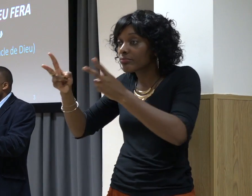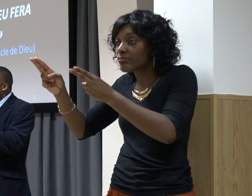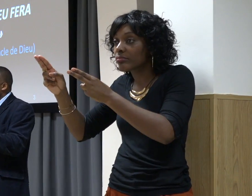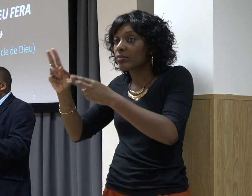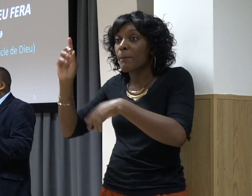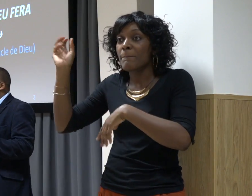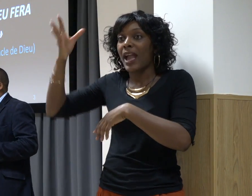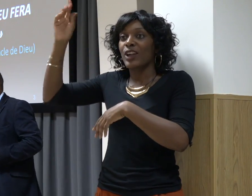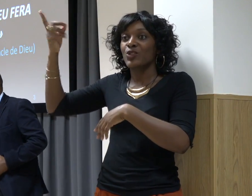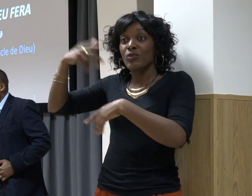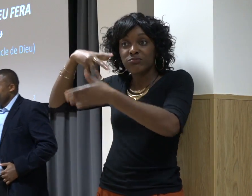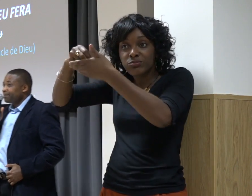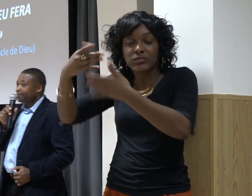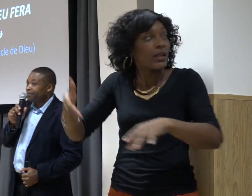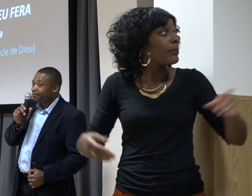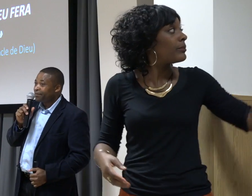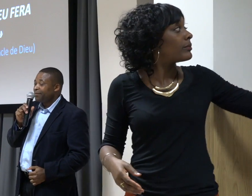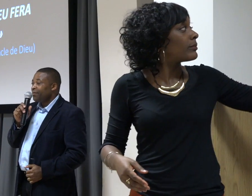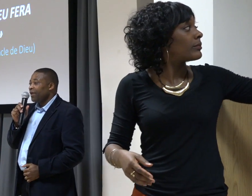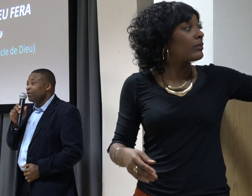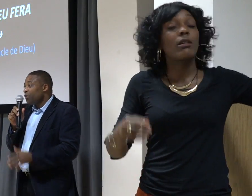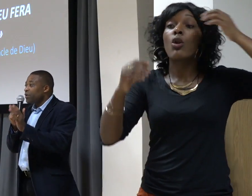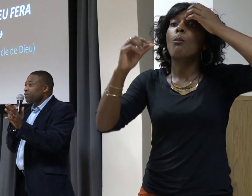Le premier de ces temps,